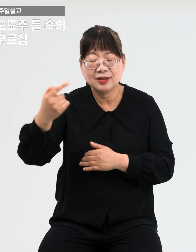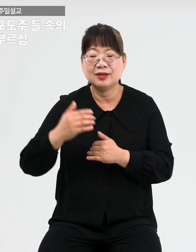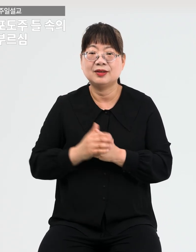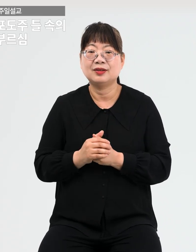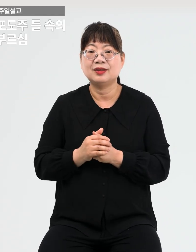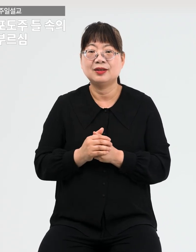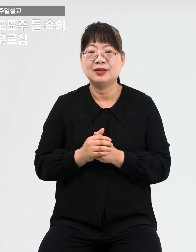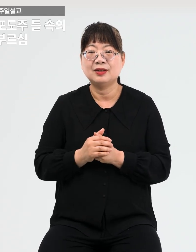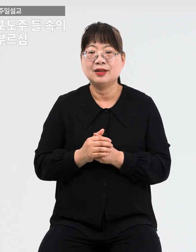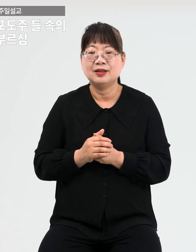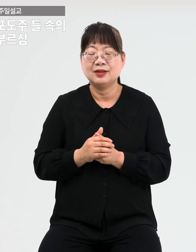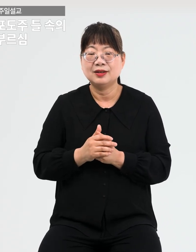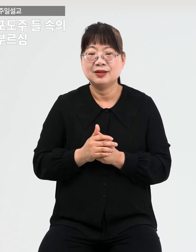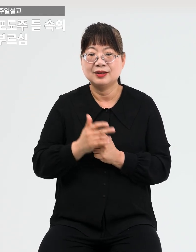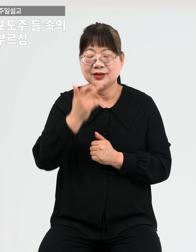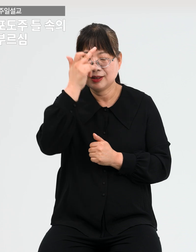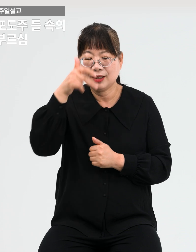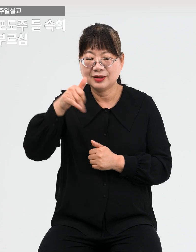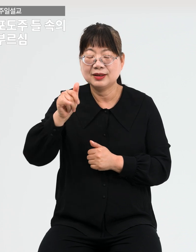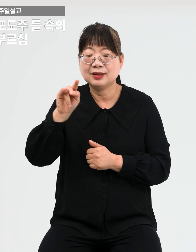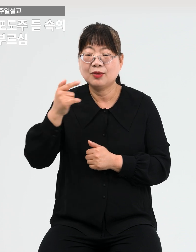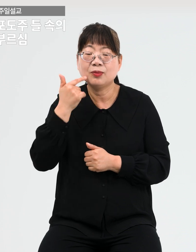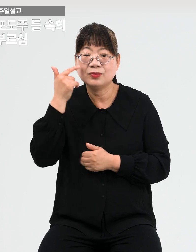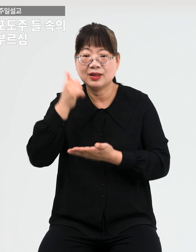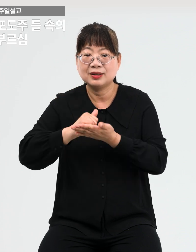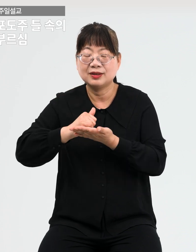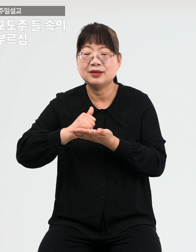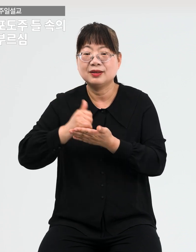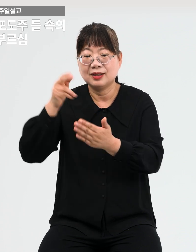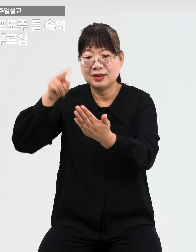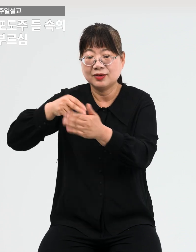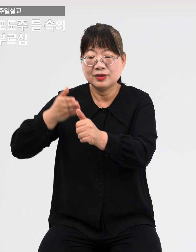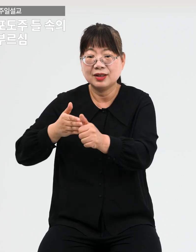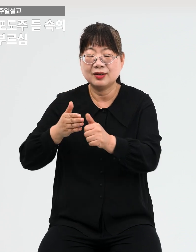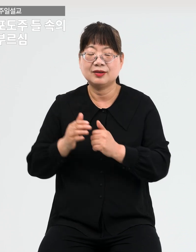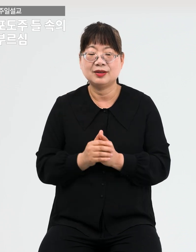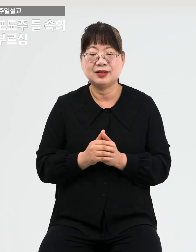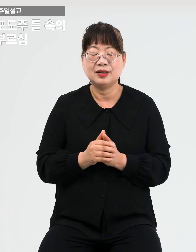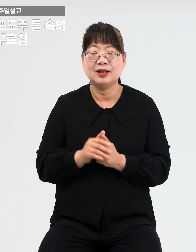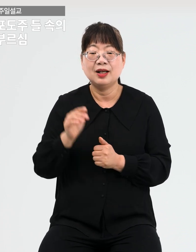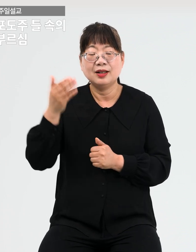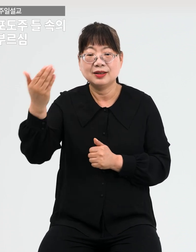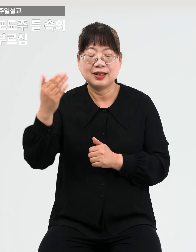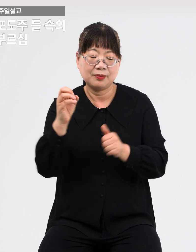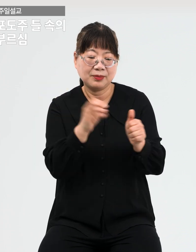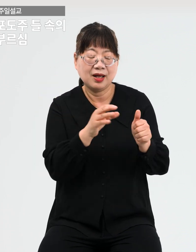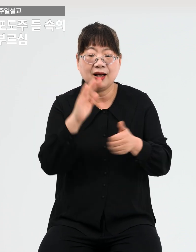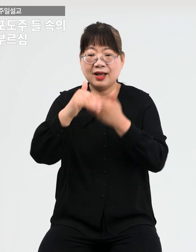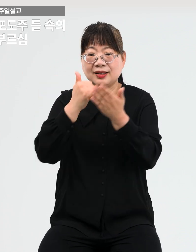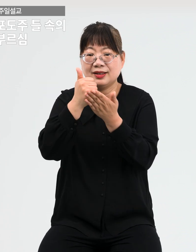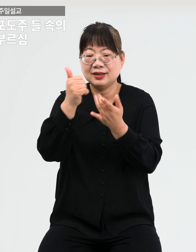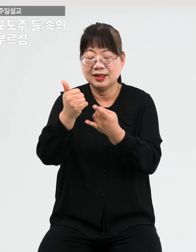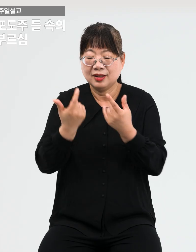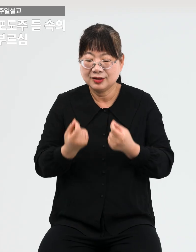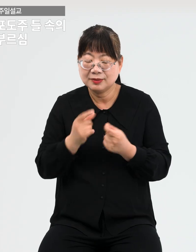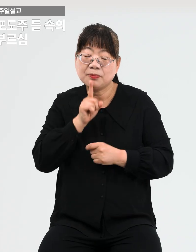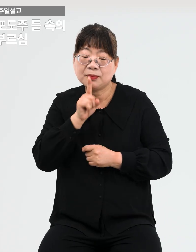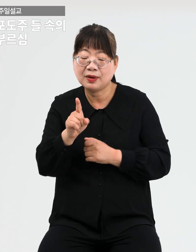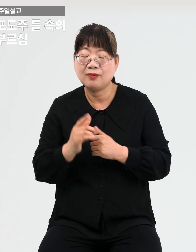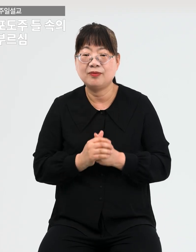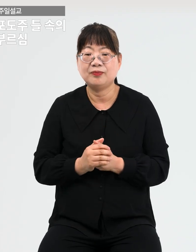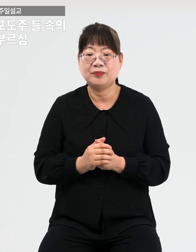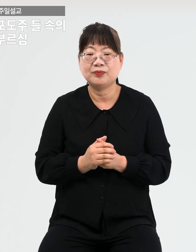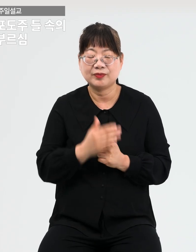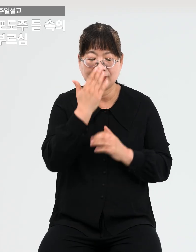우리 최지원 목사님이 좀 대신 읽어주세요. 그가 그들에게 이르되 여호와께서 이같이